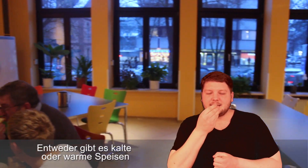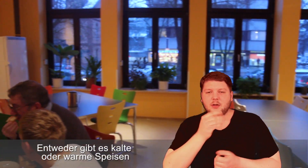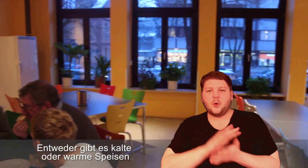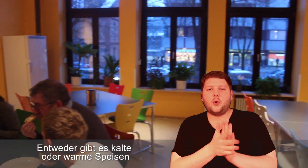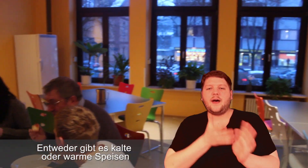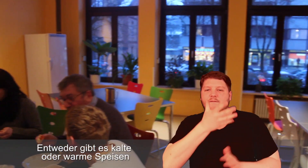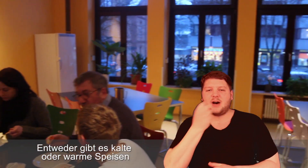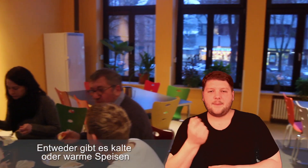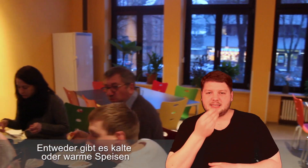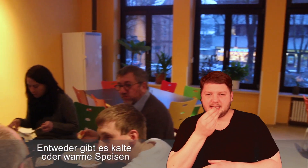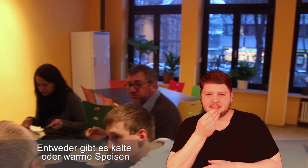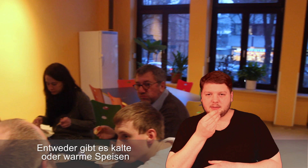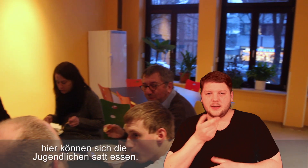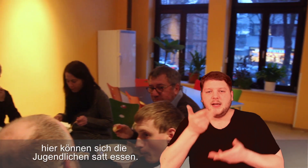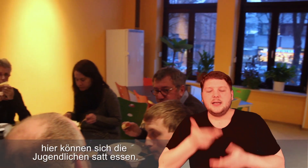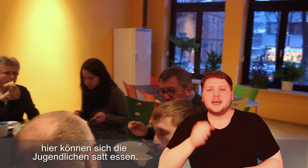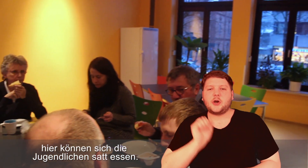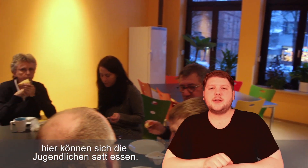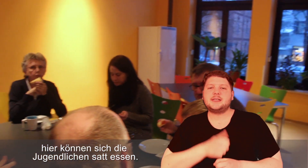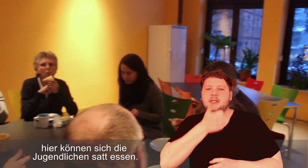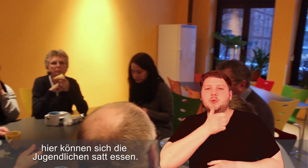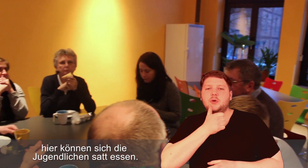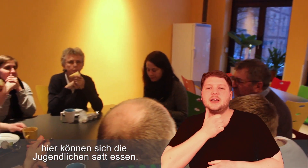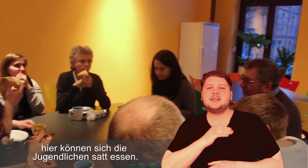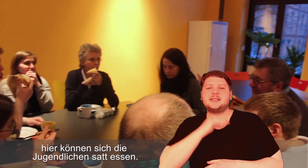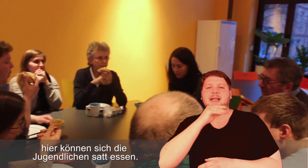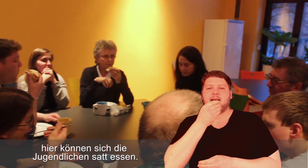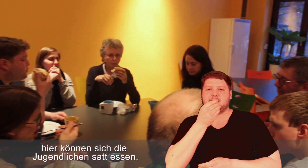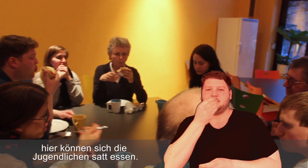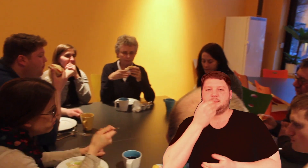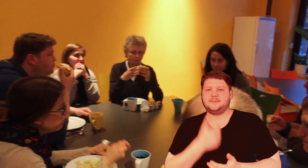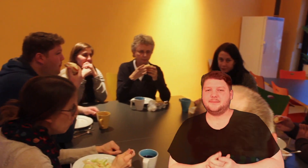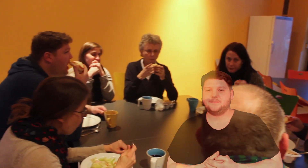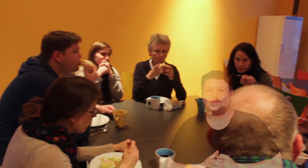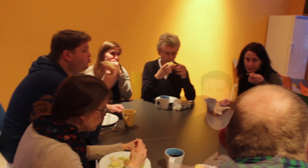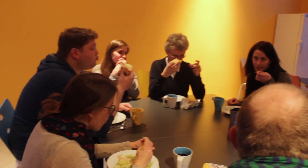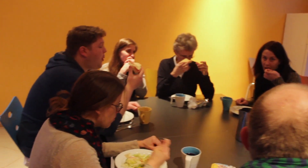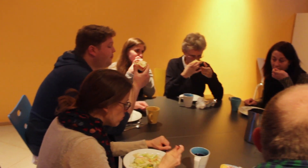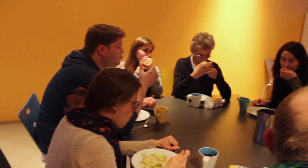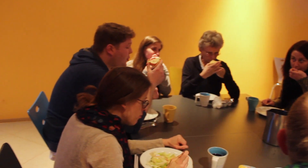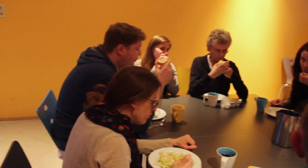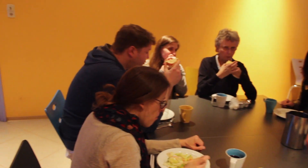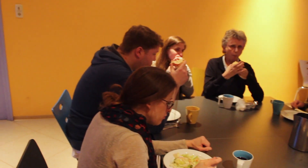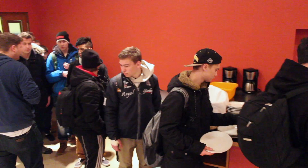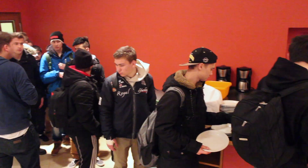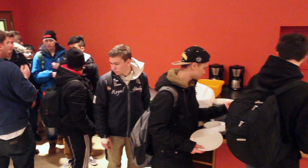kaltes Essen oder warmes Essen. Hier können sich die Jugendlichen satt essen.